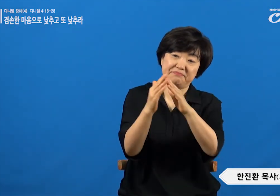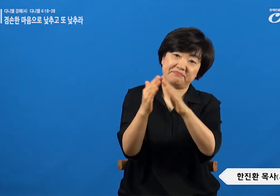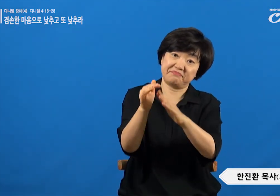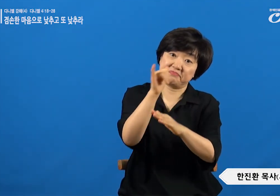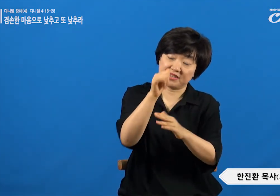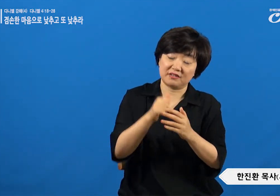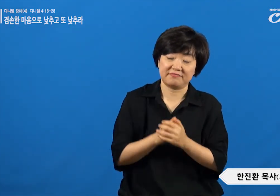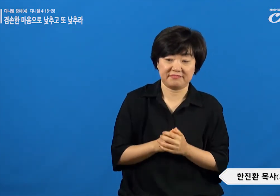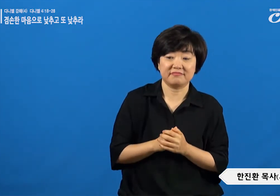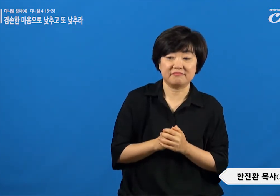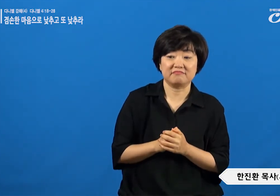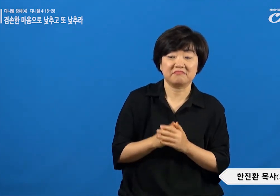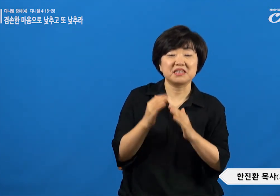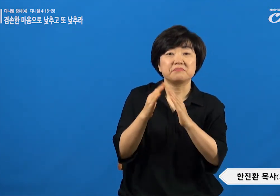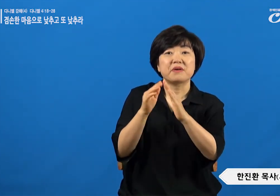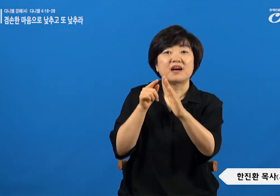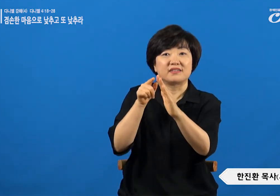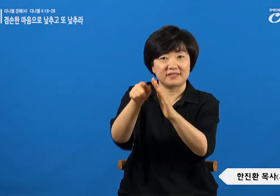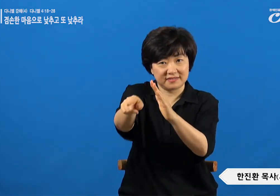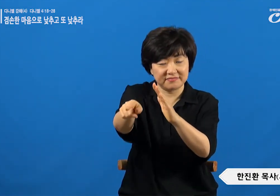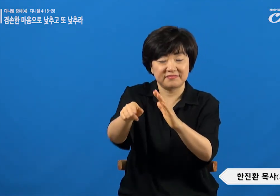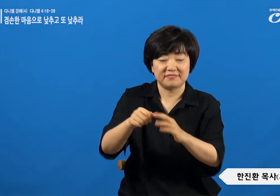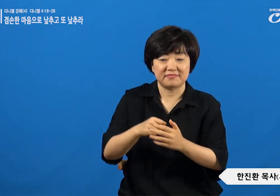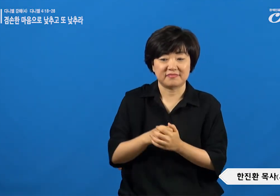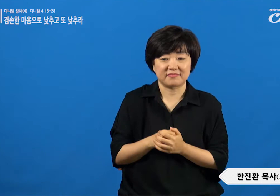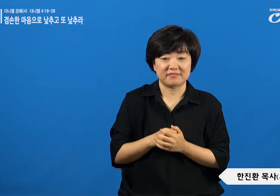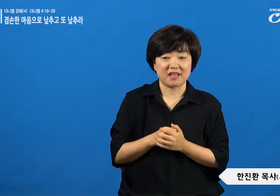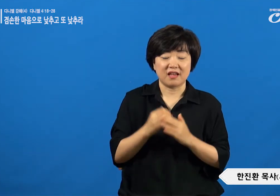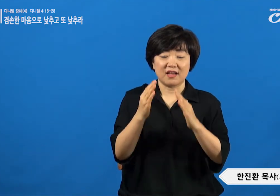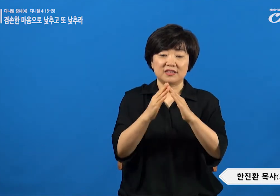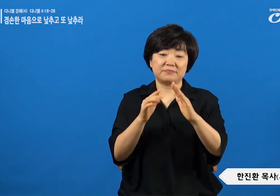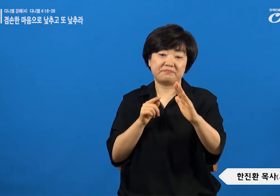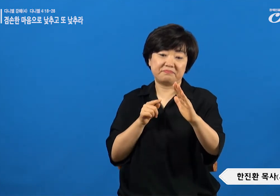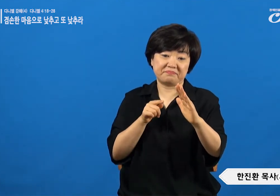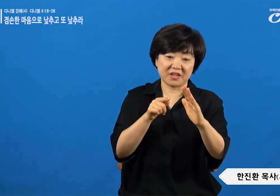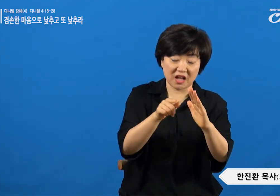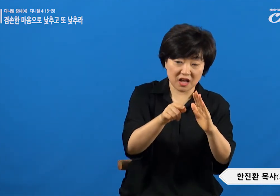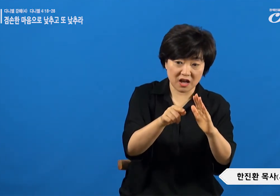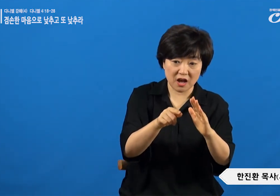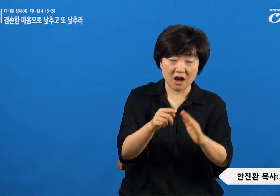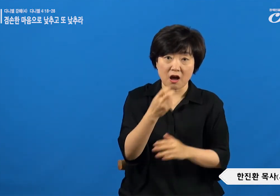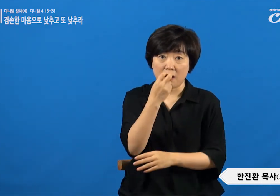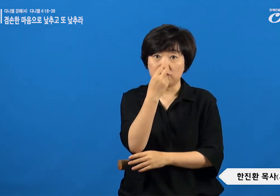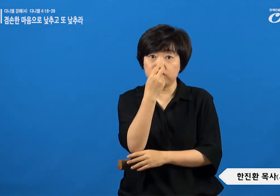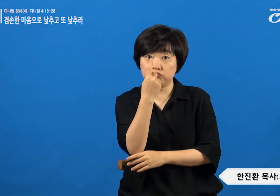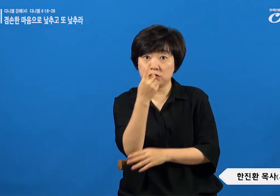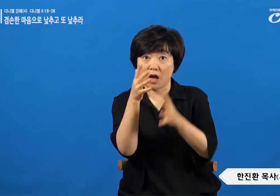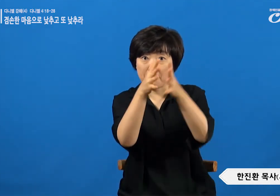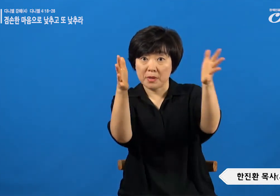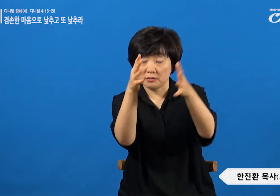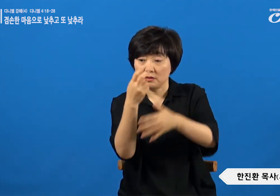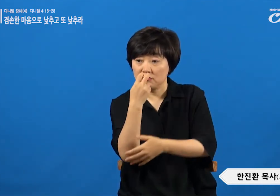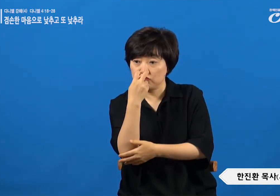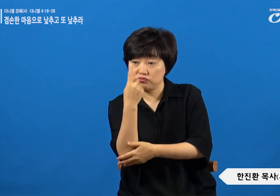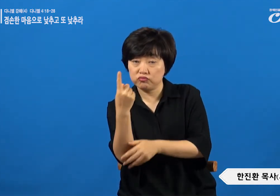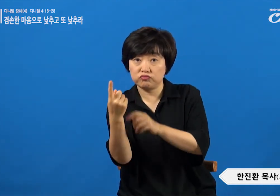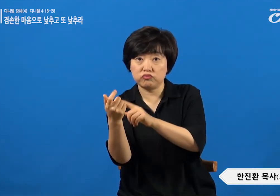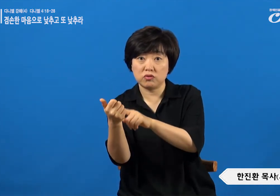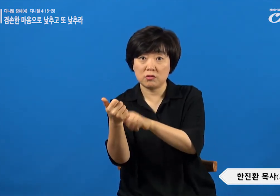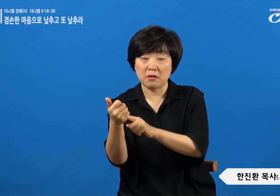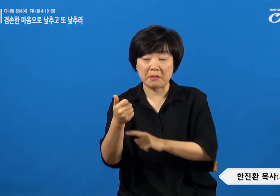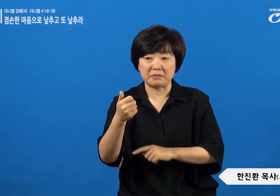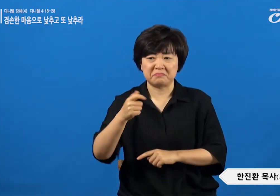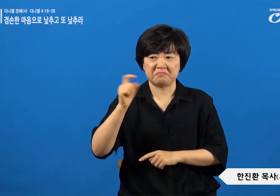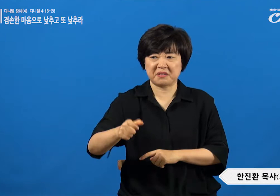갔습니다. 그런데 문 앞에 서 있는 수위가 얼마나 딱딱거리는지요. 그 목사님이